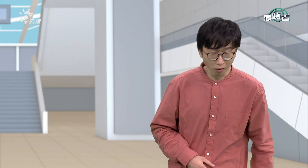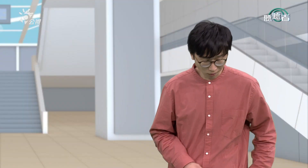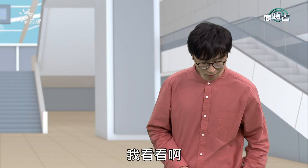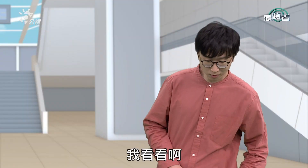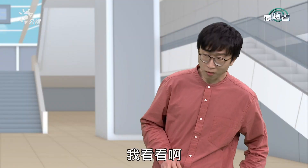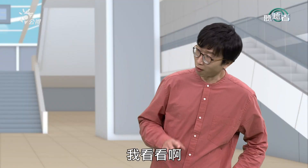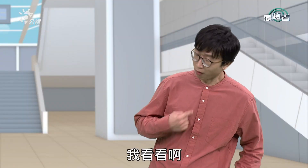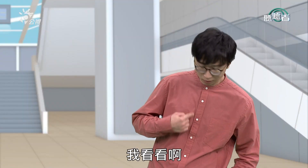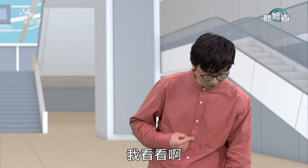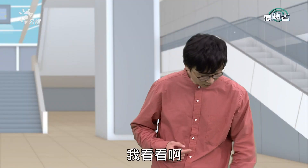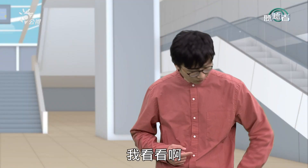我看看啊。